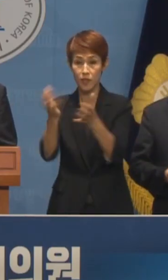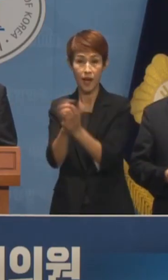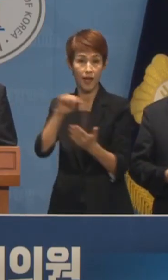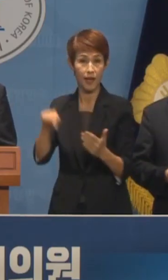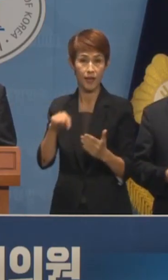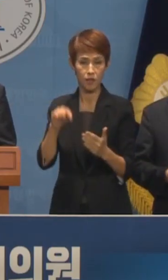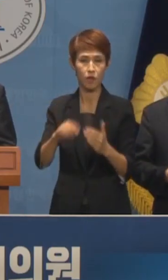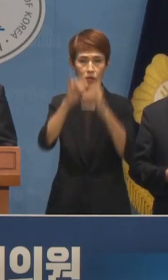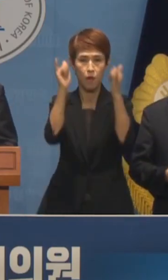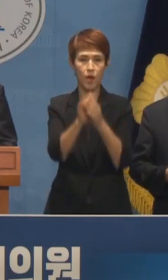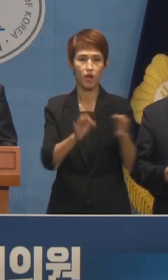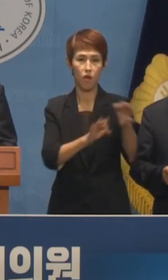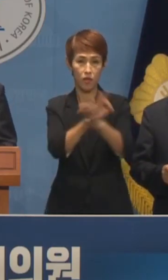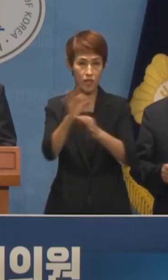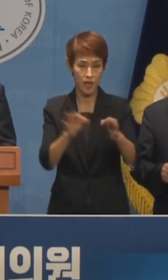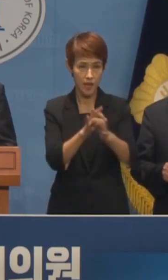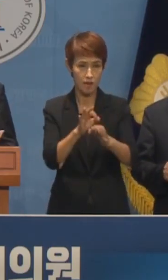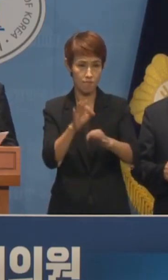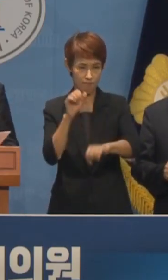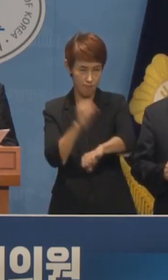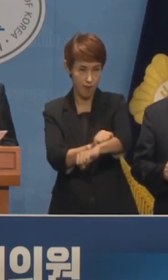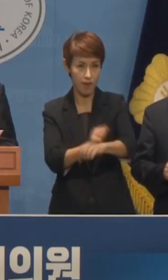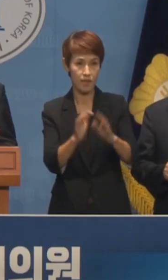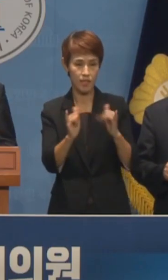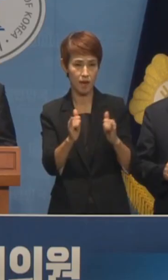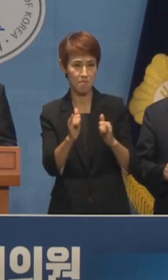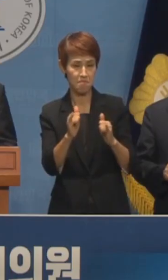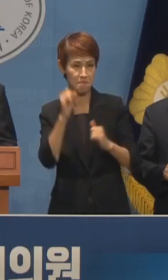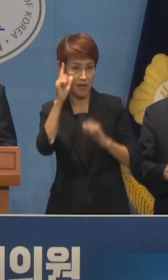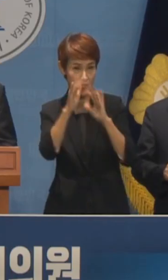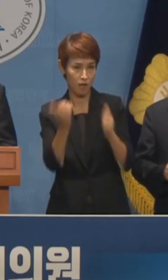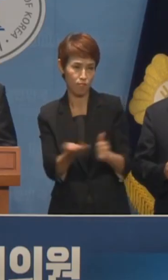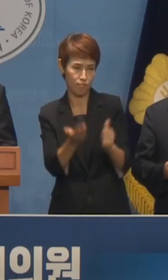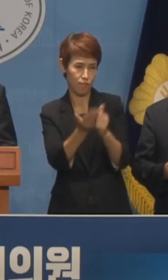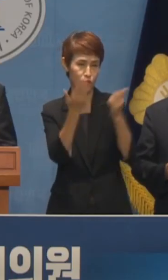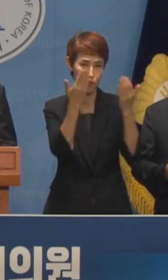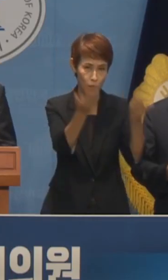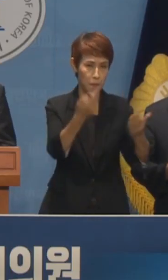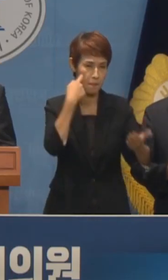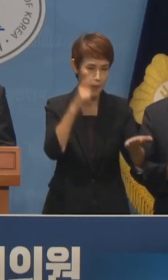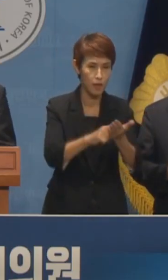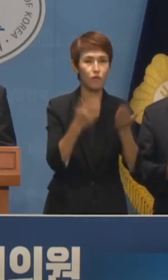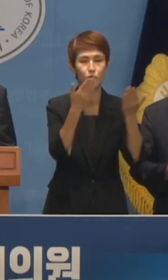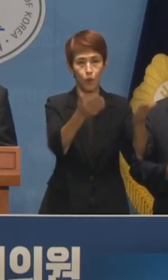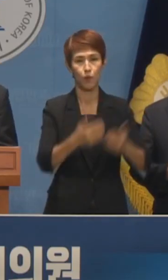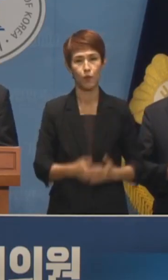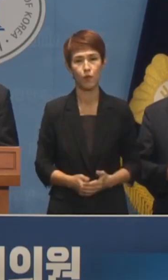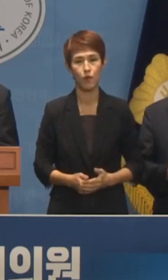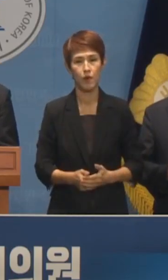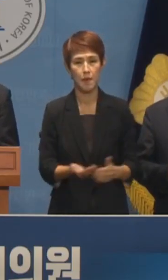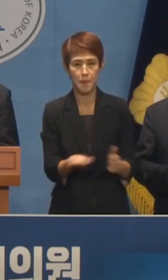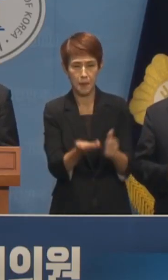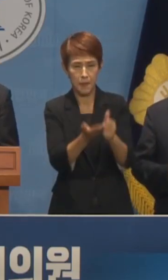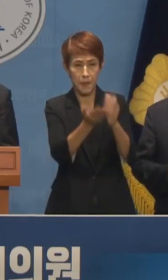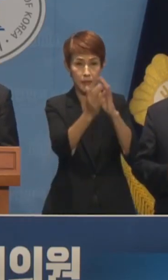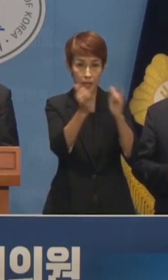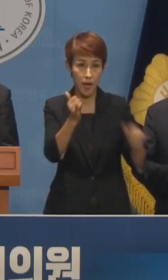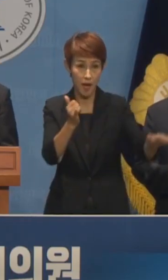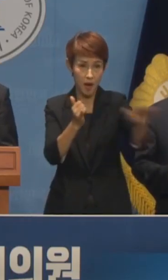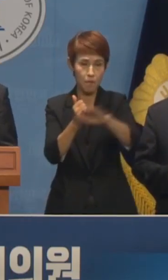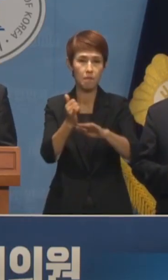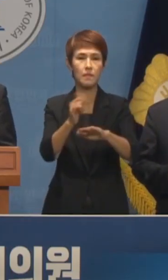경제 일꾼들을 더 많이 발굴하고 성장시키겠습니다. 그리고 이렇게 성장한 일꾼들이